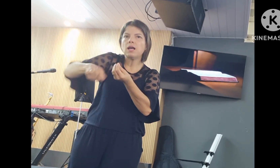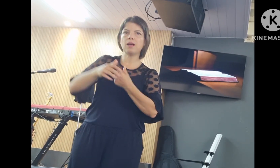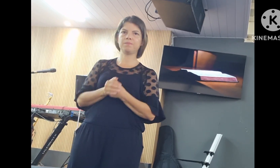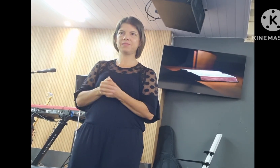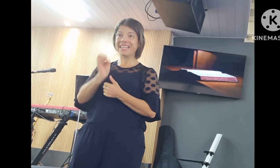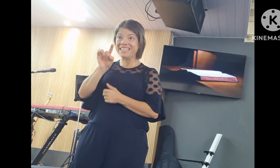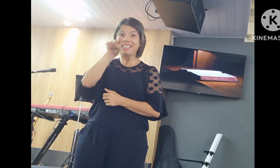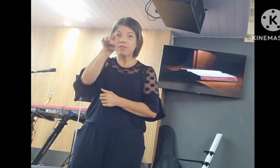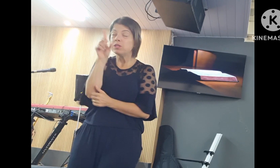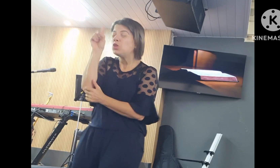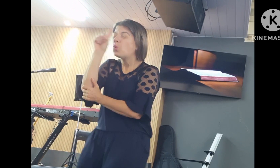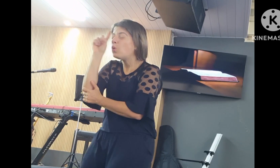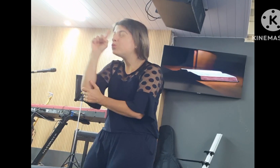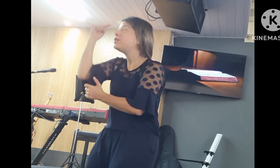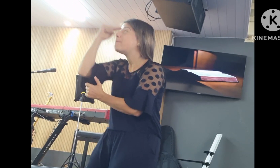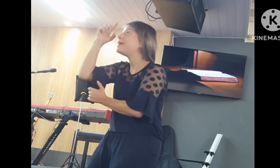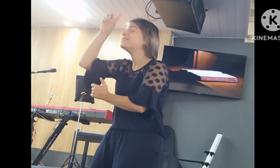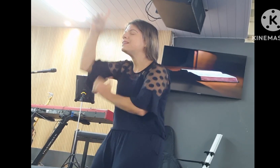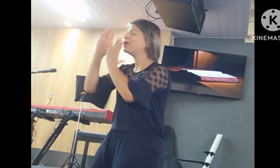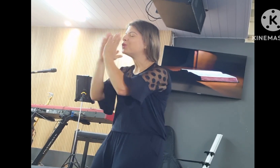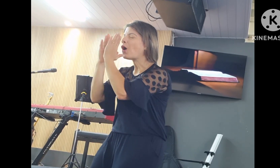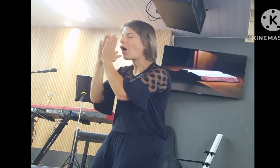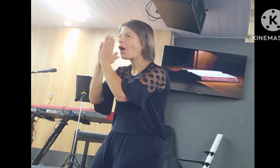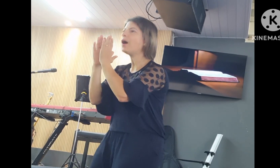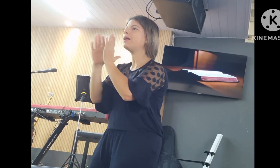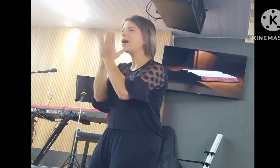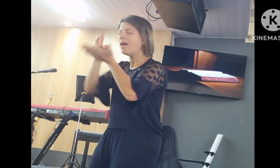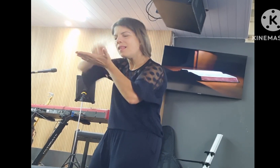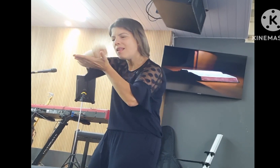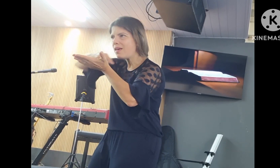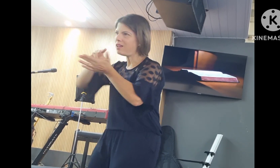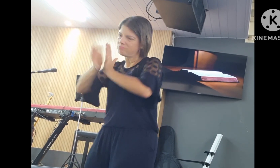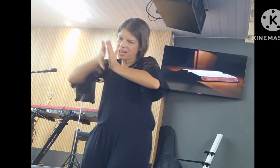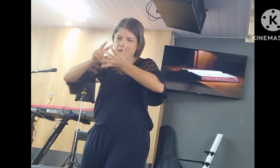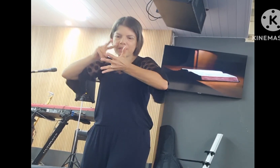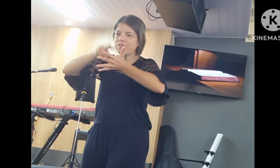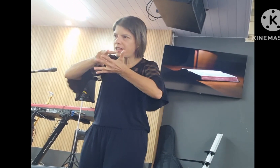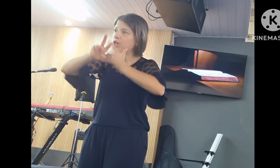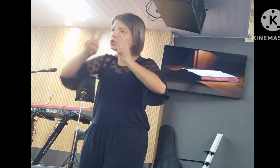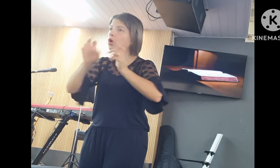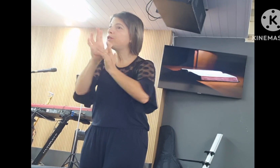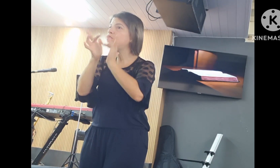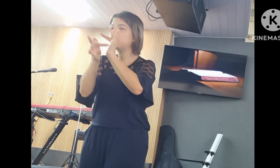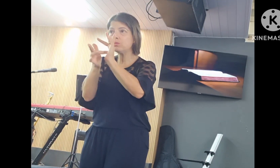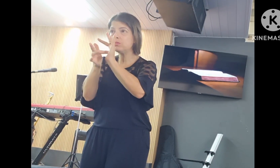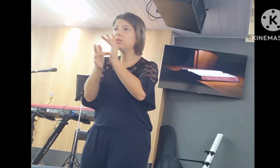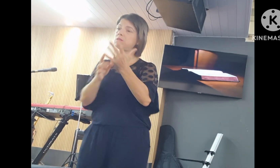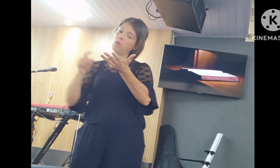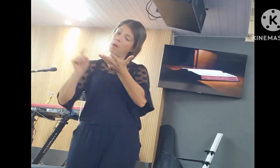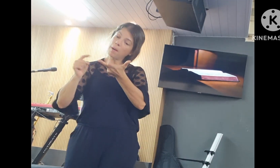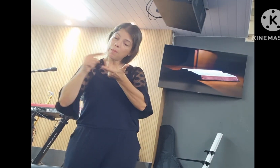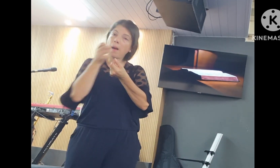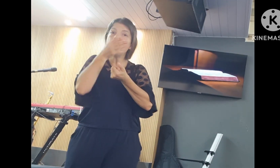com Ele, a sua casa vai bem. Quando você tem comunhão com Ele, a sua vida financeira, ela